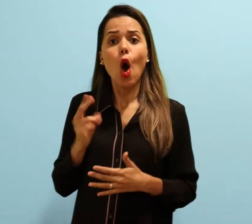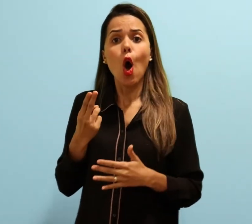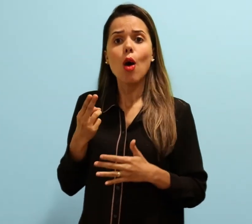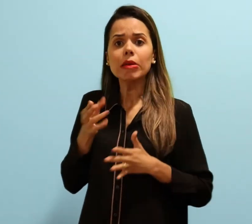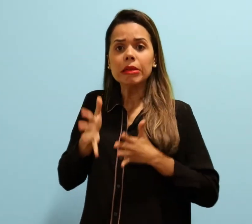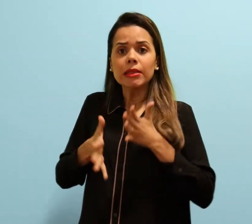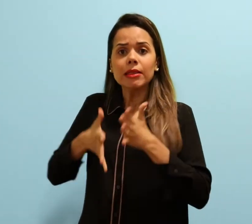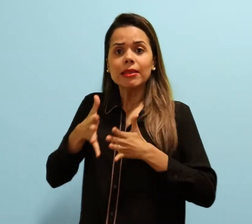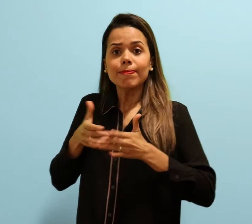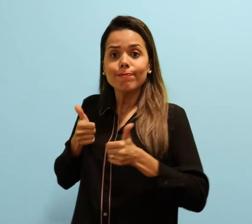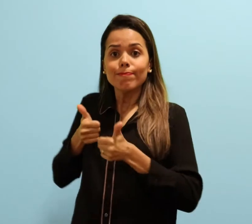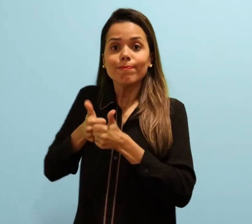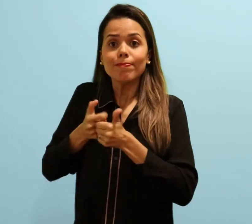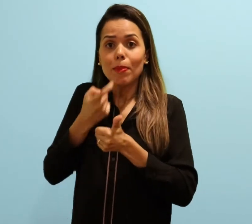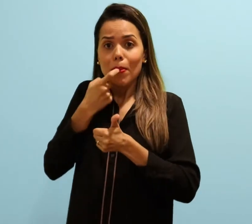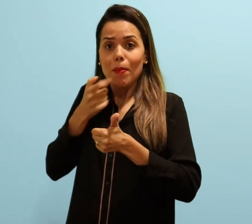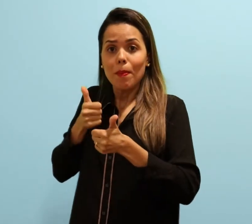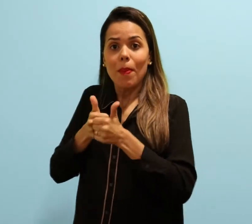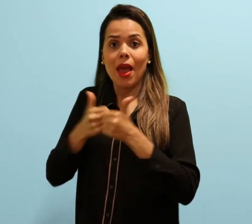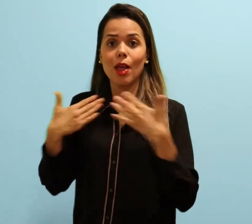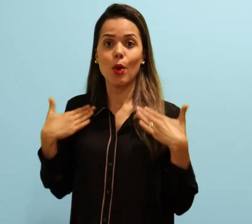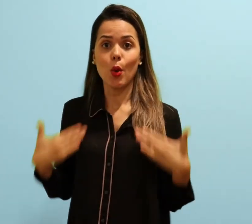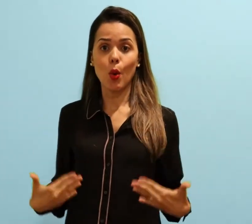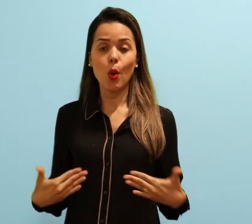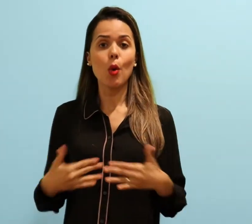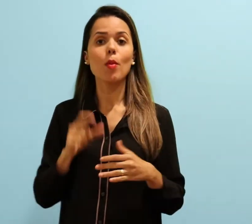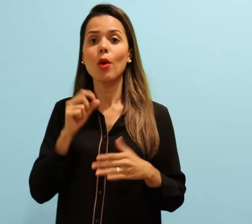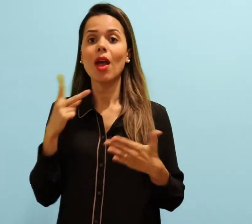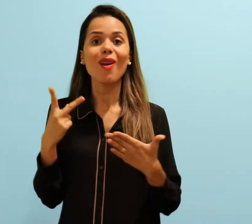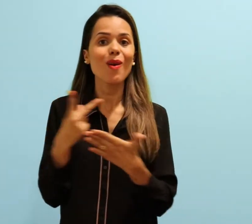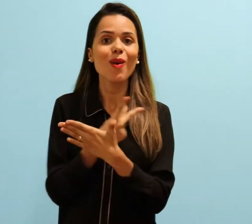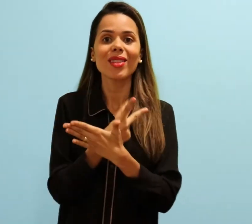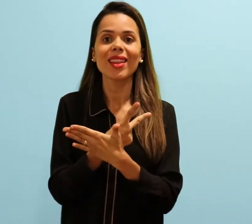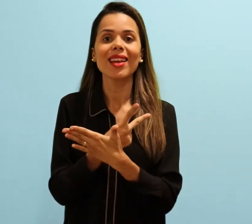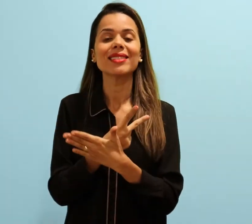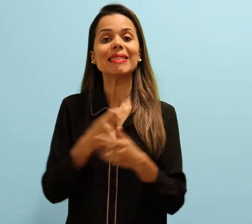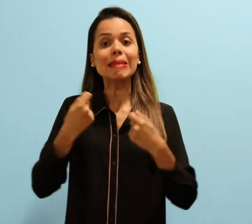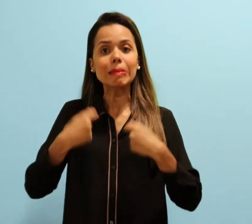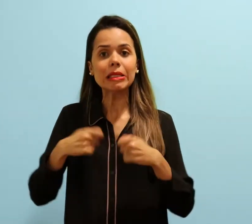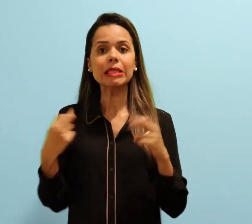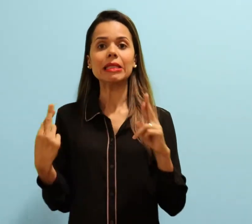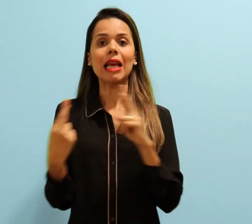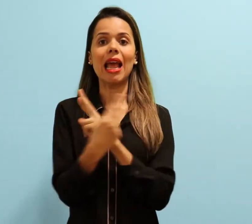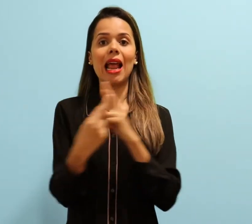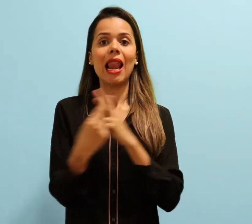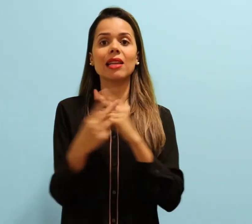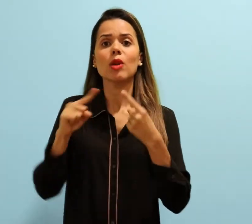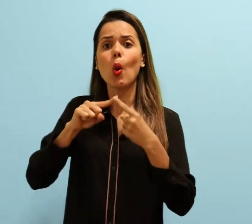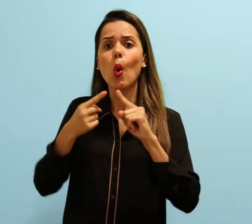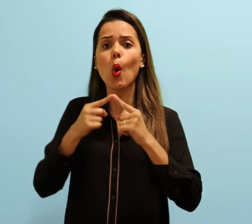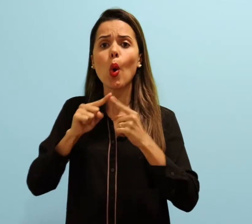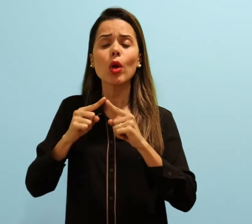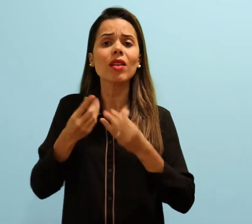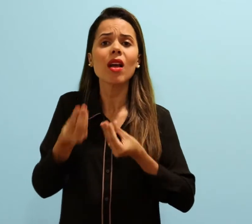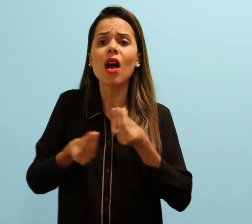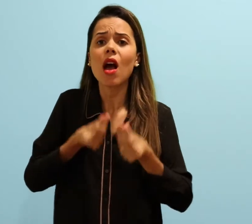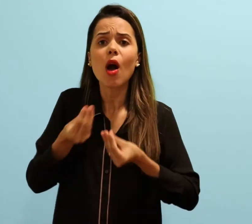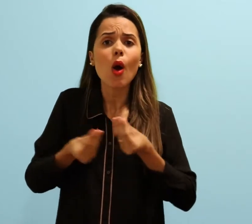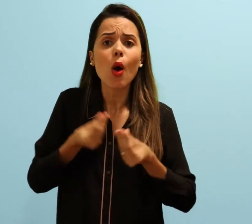corpo ou são sinalizados muito próximos ao corpo do sinalizante, o que vai estabelecer a relação de concordância